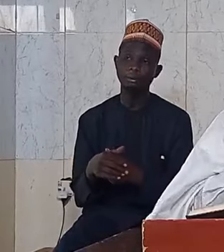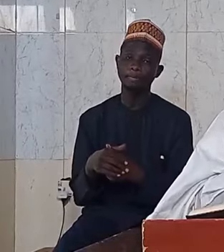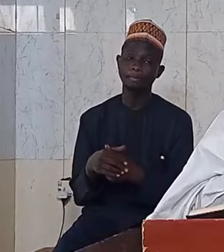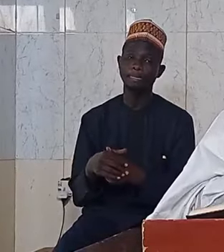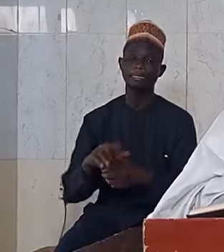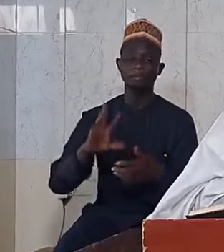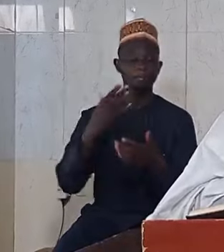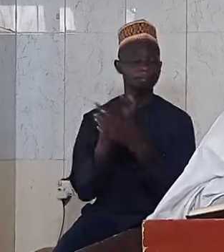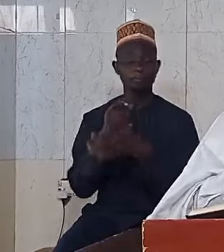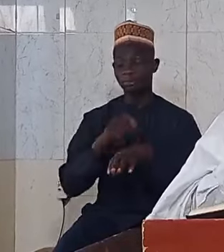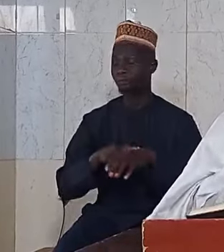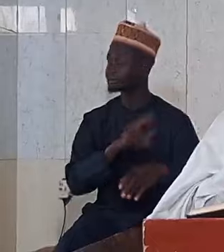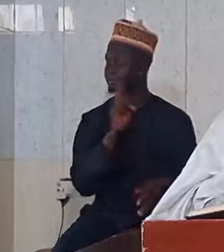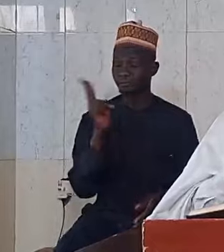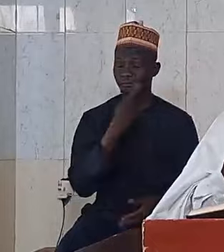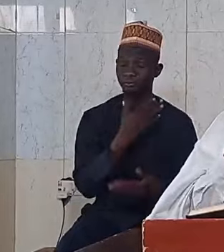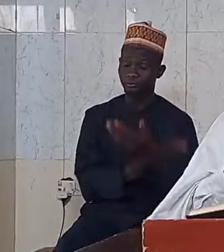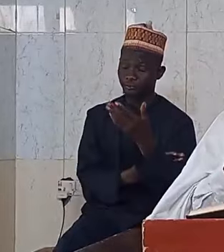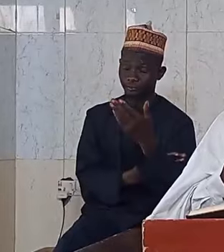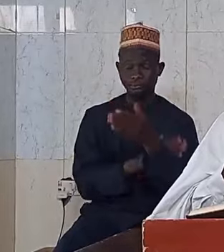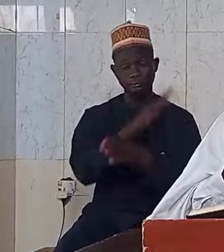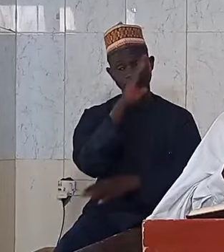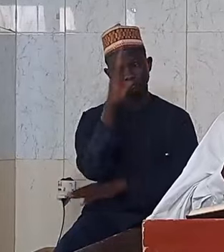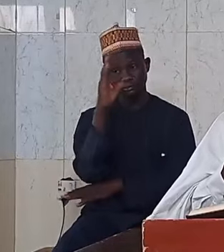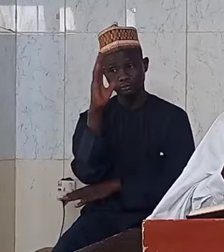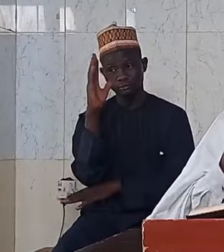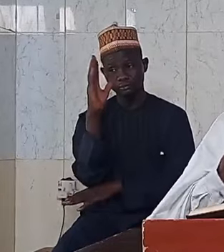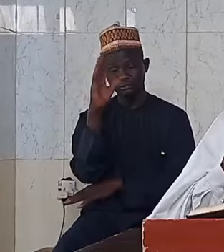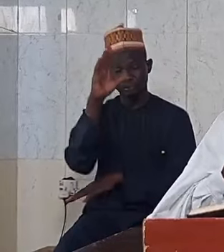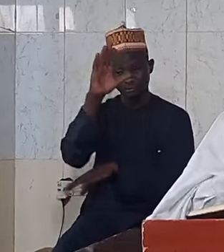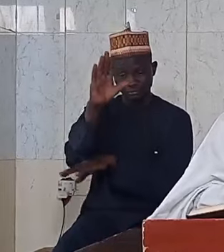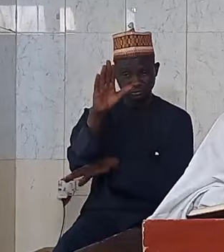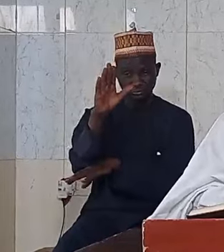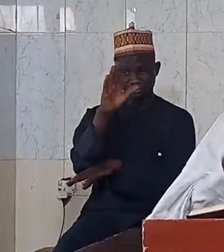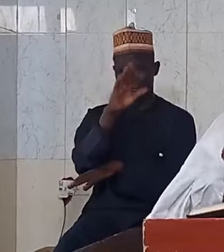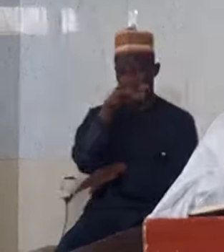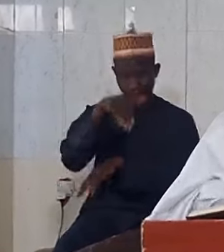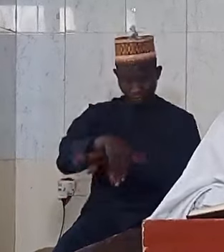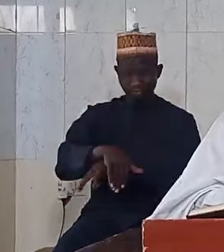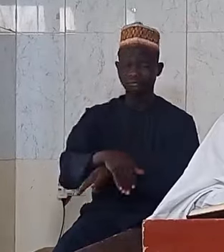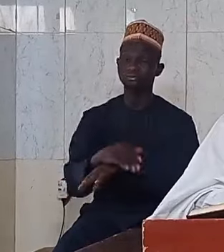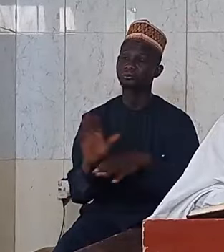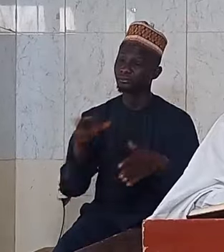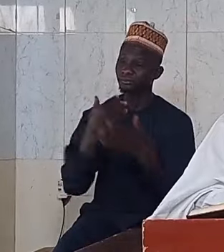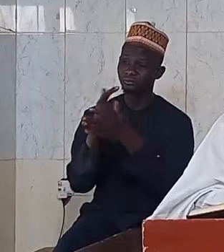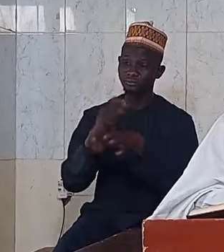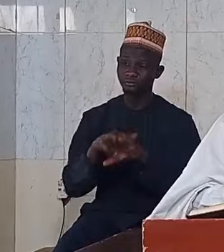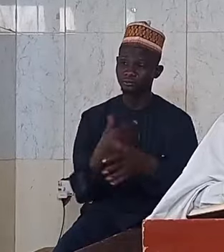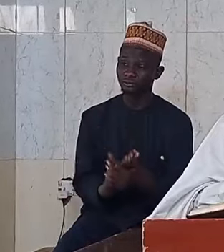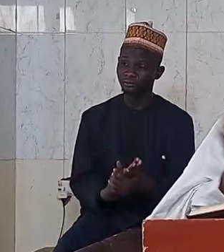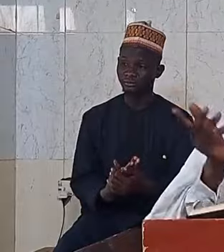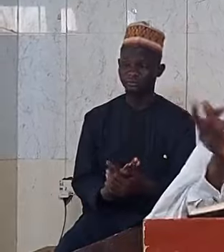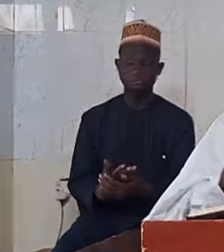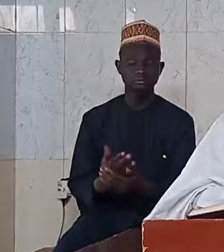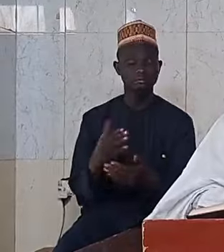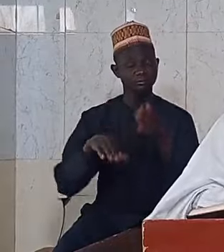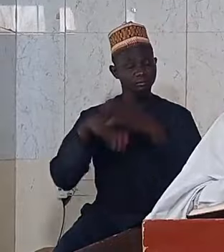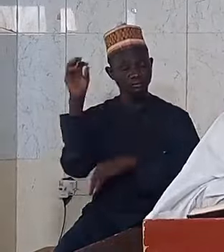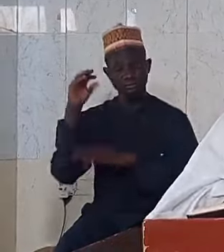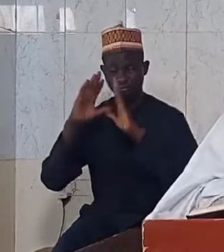ka yawaita safe da rana da yamma lokacin kwanciya kana fita daga